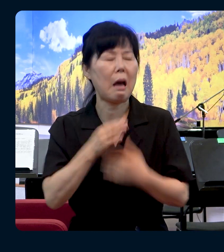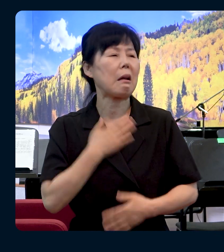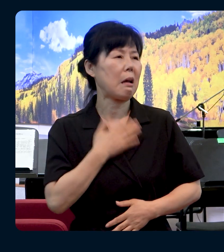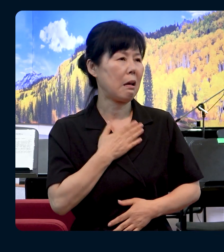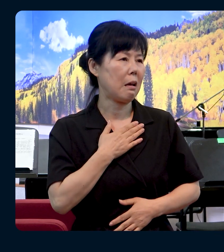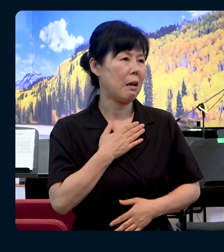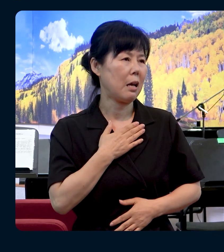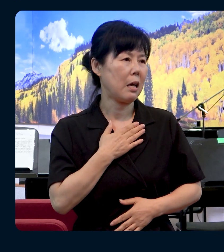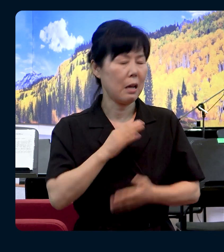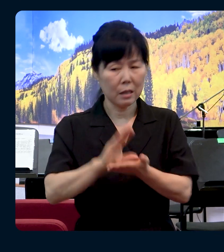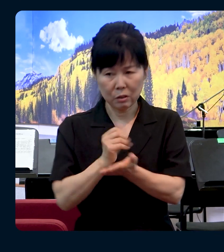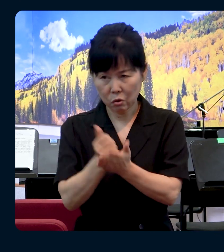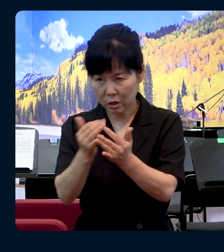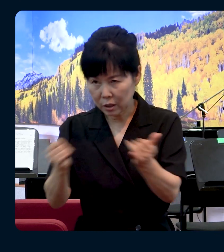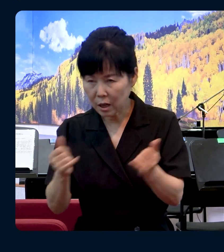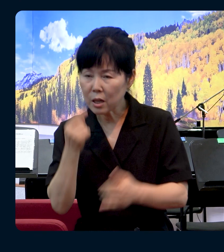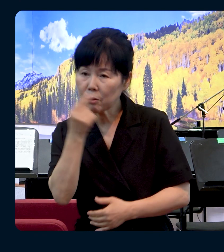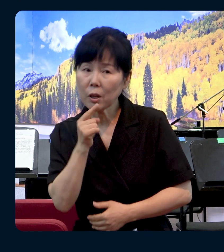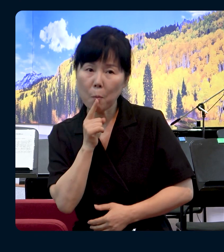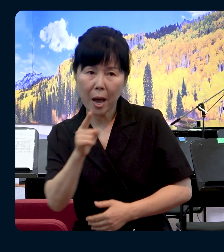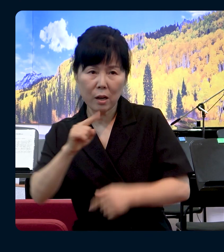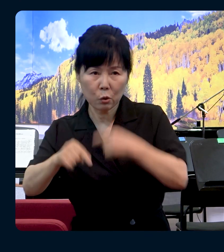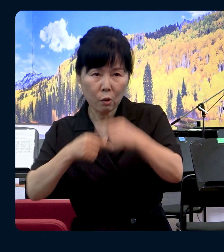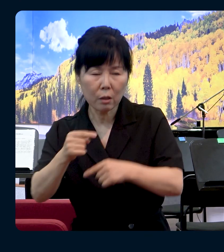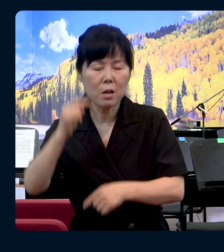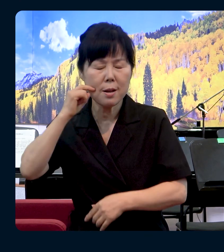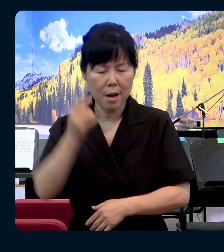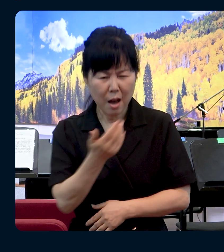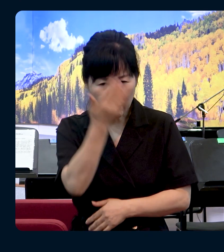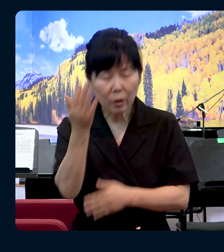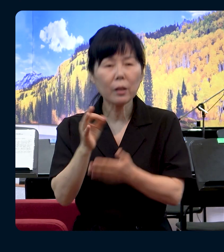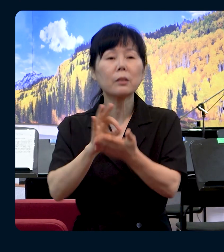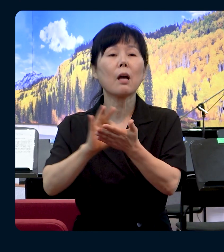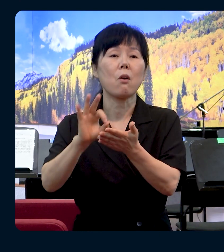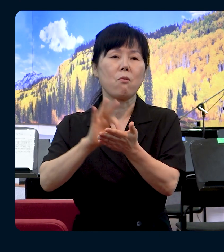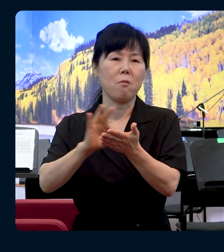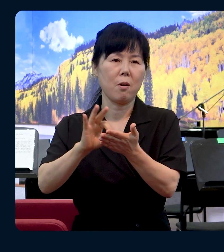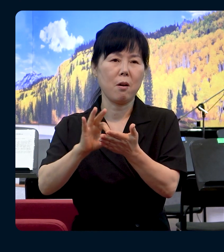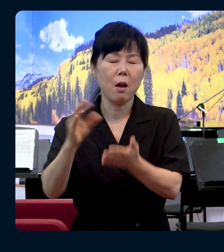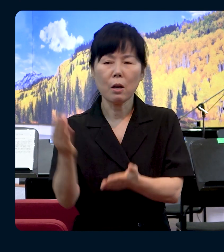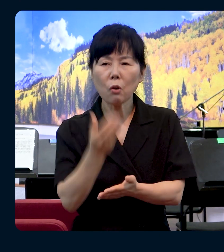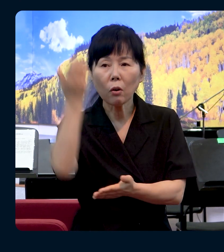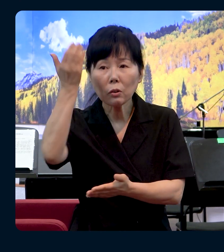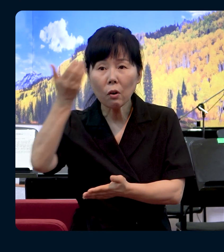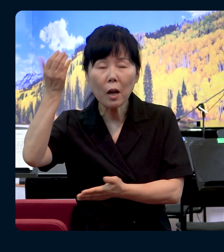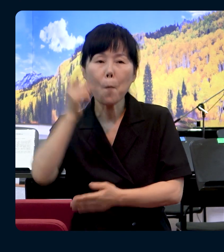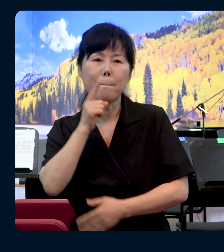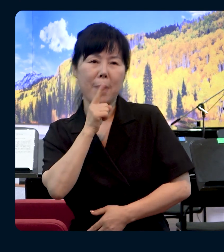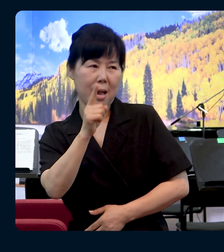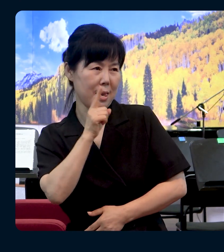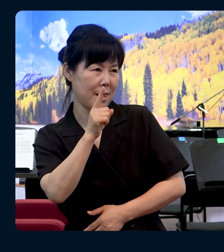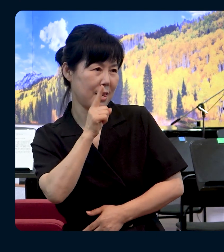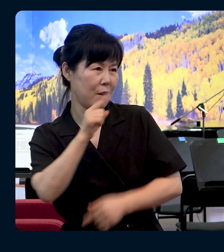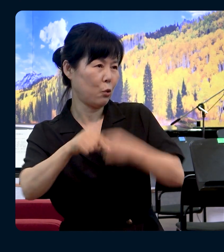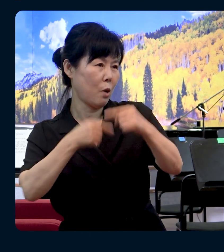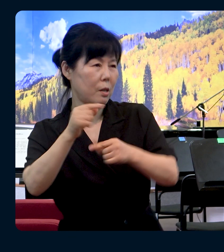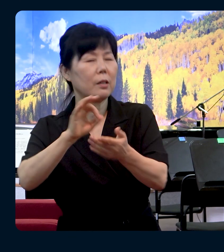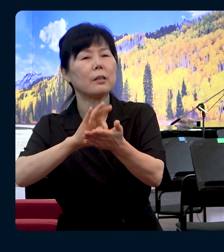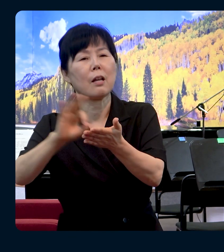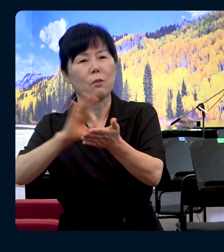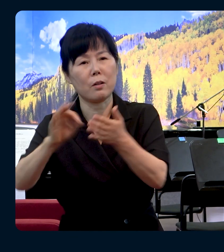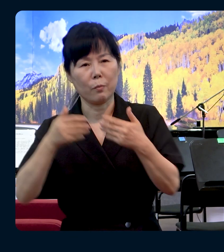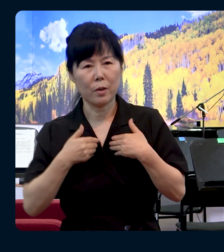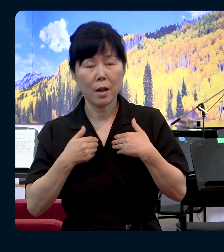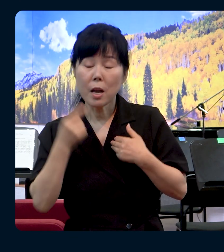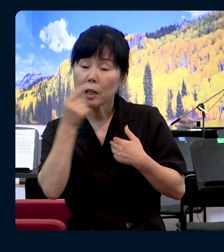그리스도인은 입술의 권세를 아름답게 사용해서 성령님의 언어를 말하는 사람들이에요.